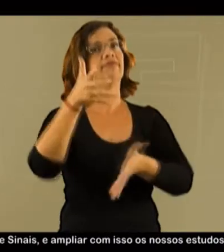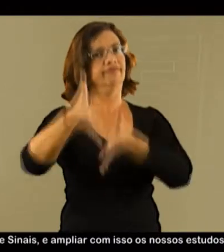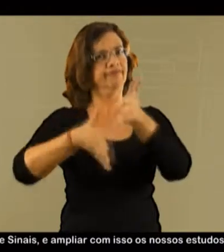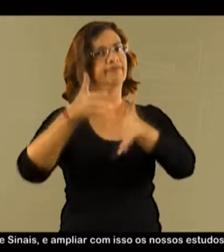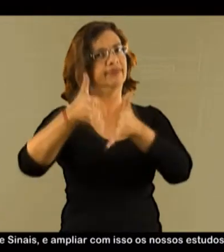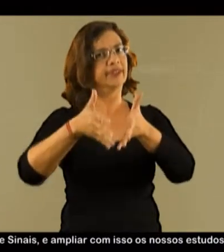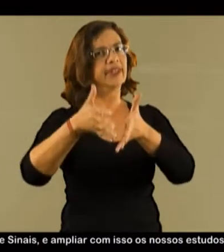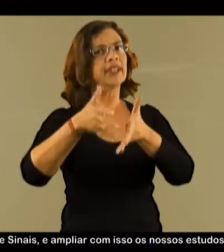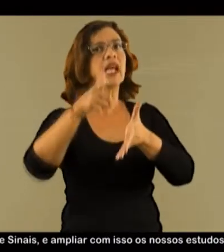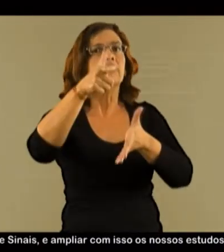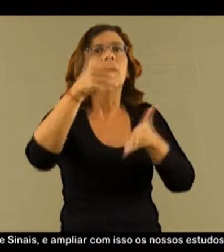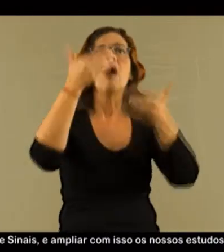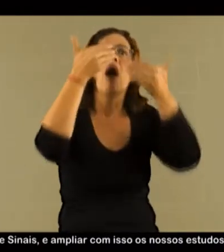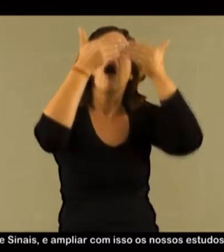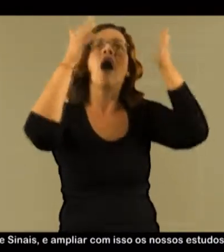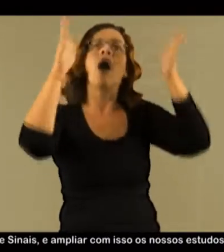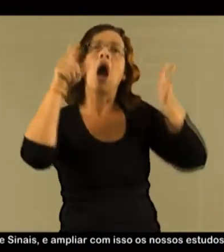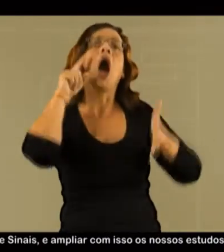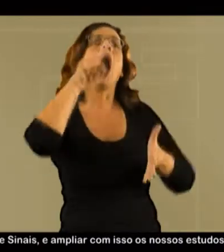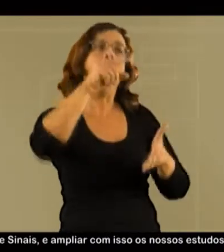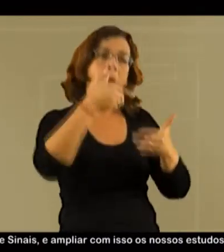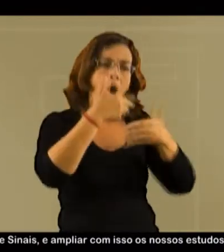e ampliar com isso os nossos estudos.